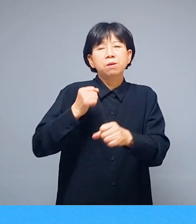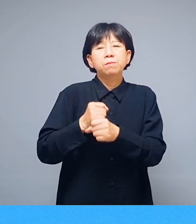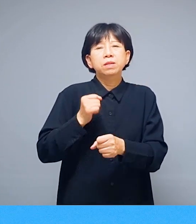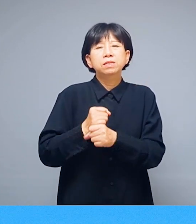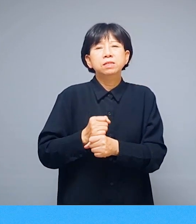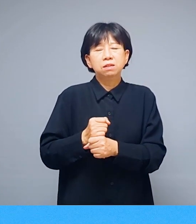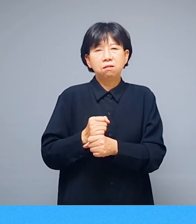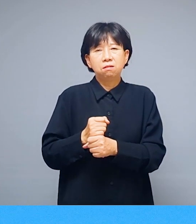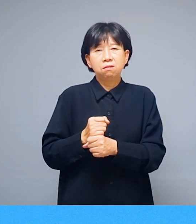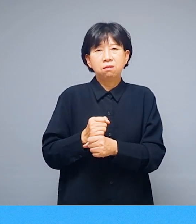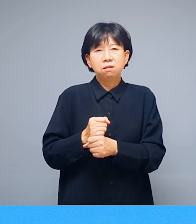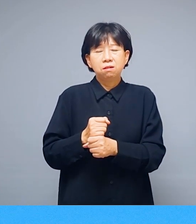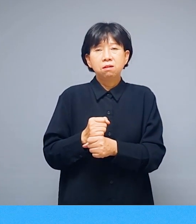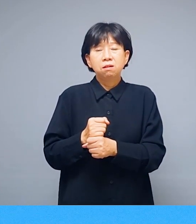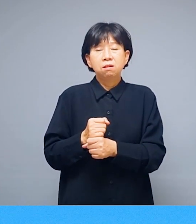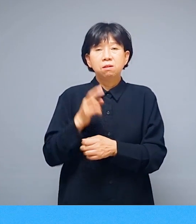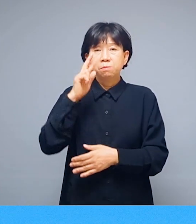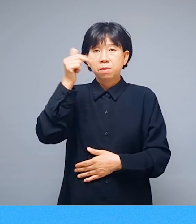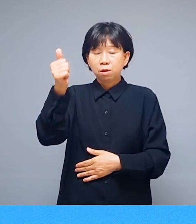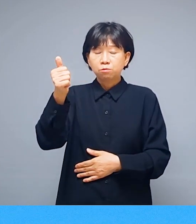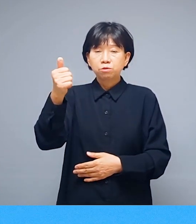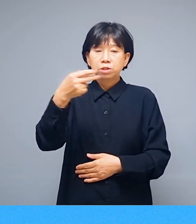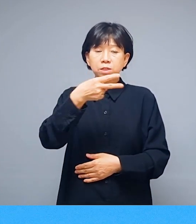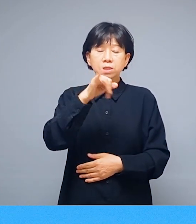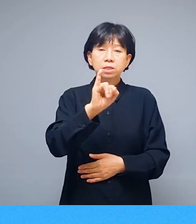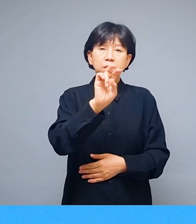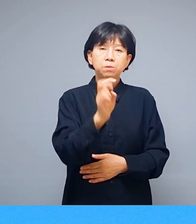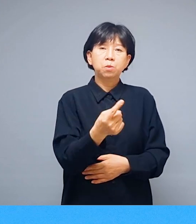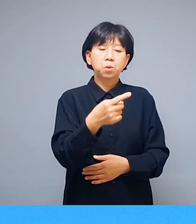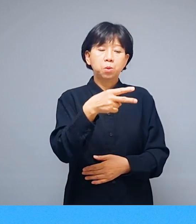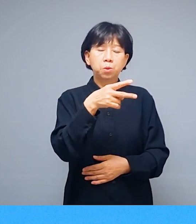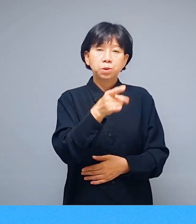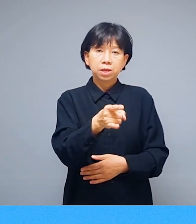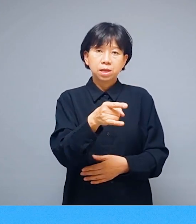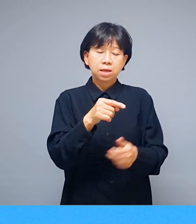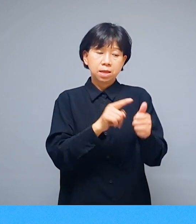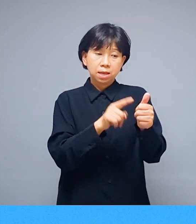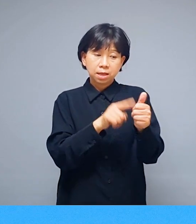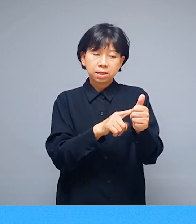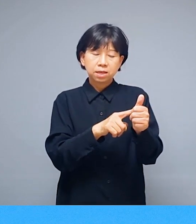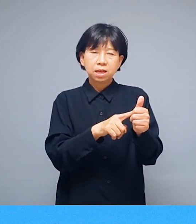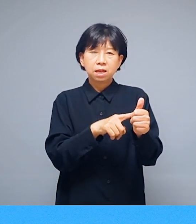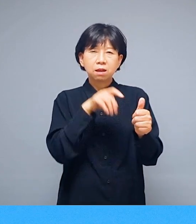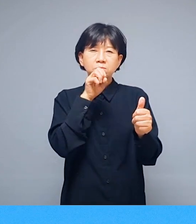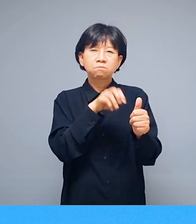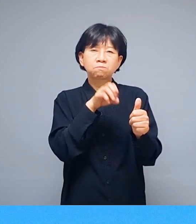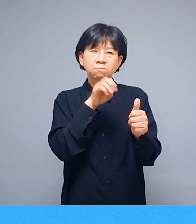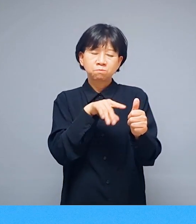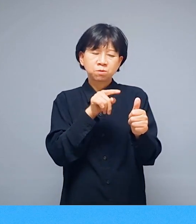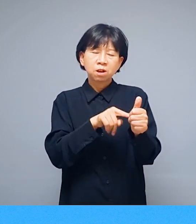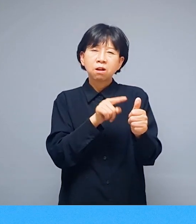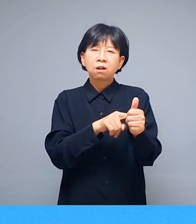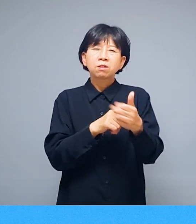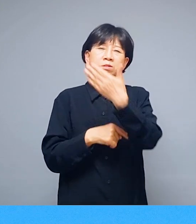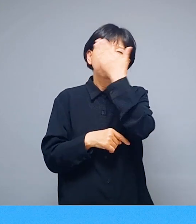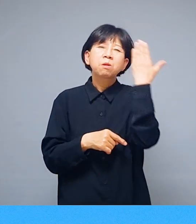바울이 디모데에게 하는 말씀입니다. 당시 디모데는요, 아직 젊어요. 그리고 목회